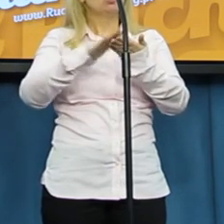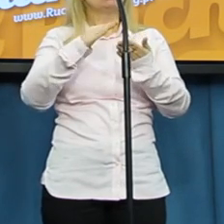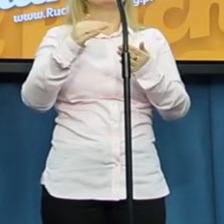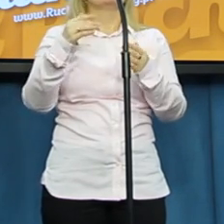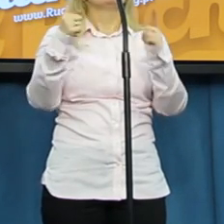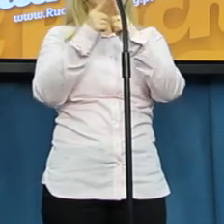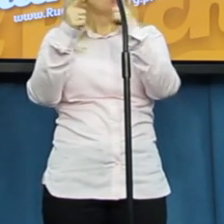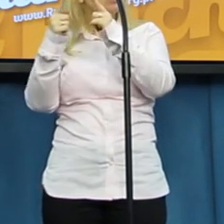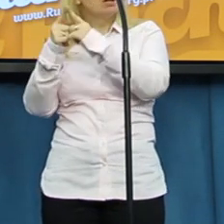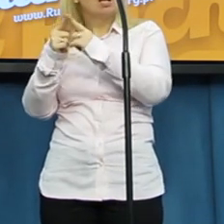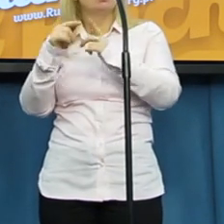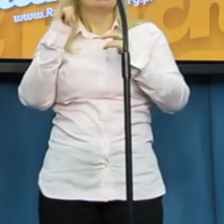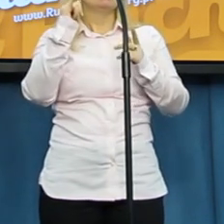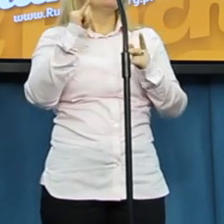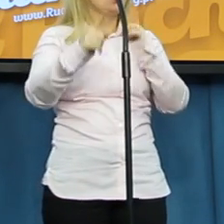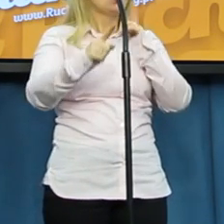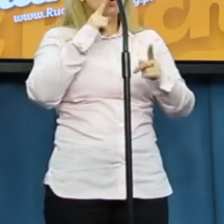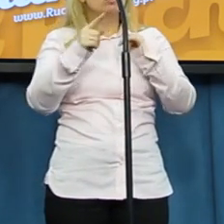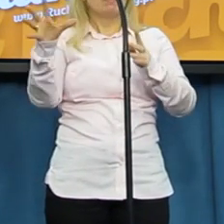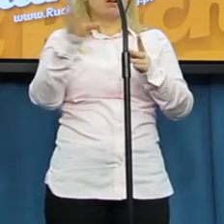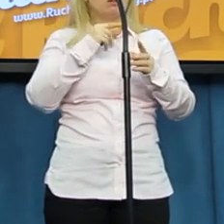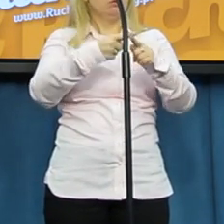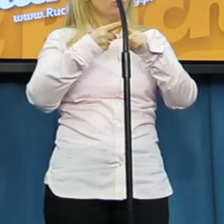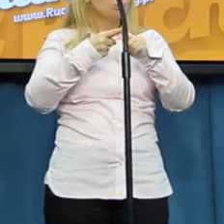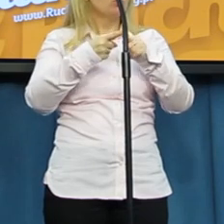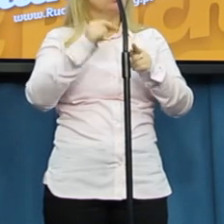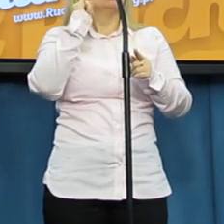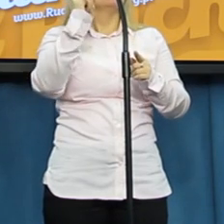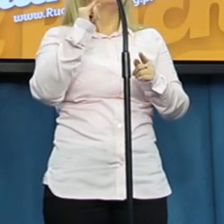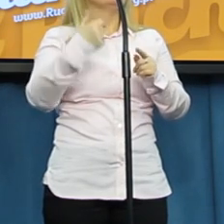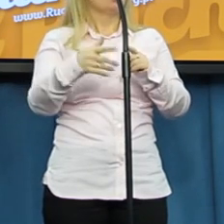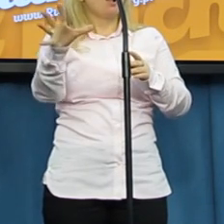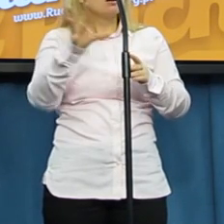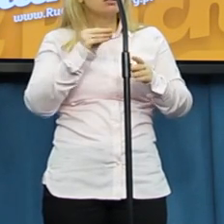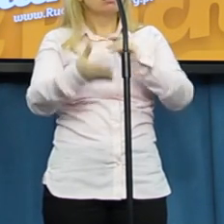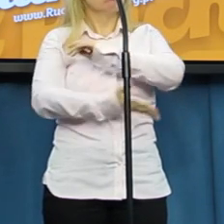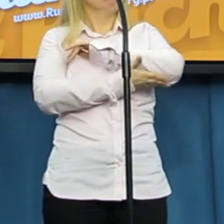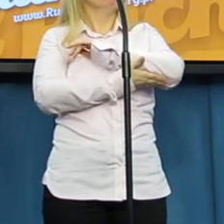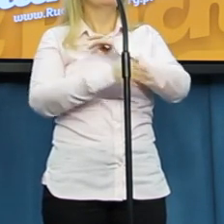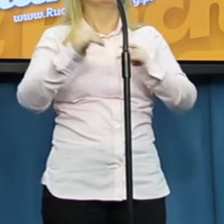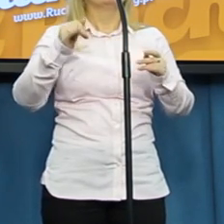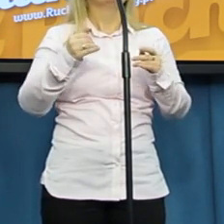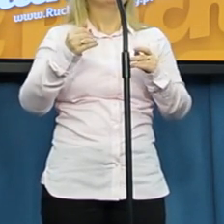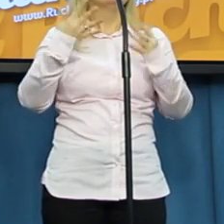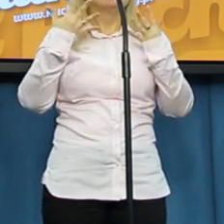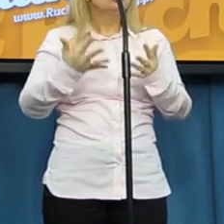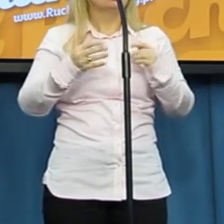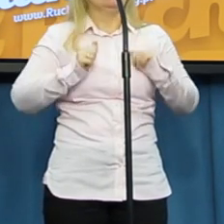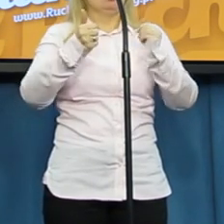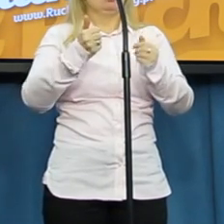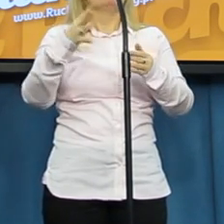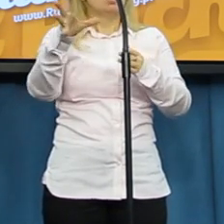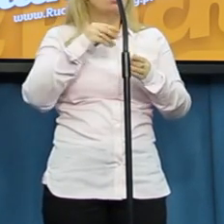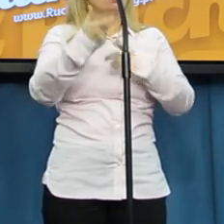spotkań, z których wyłoni się być może właśnie podbudowana tą dzisiejszą decyzją Marka Siwca,